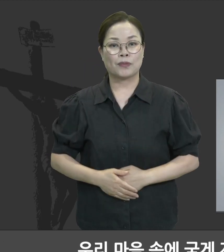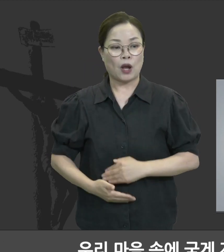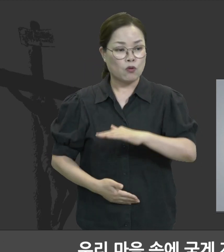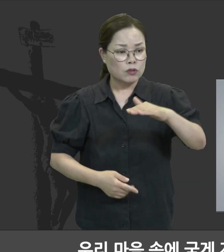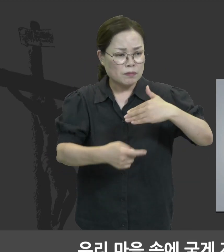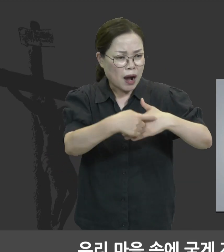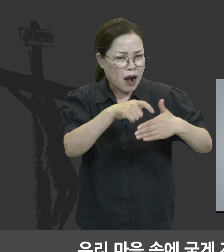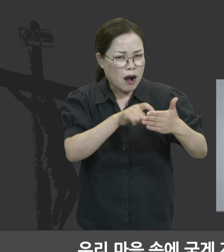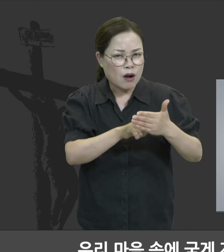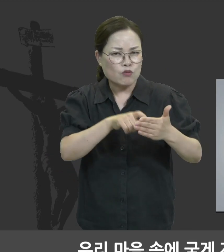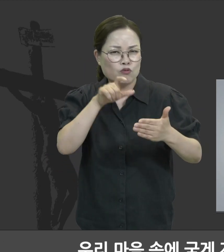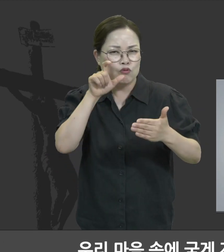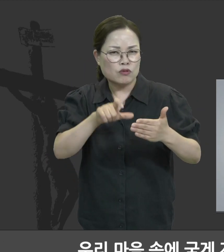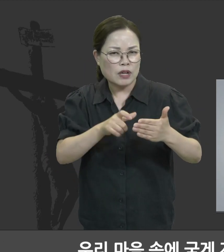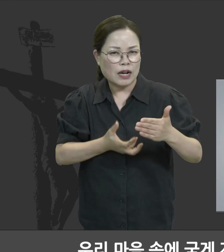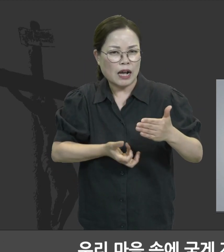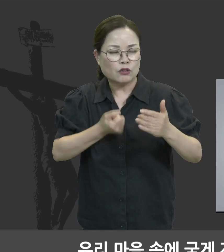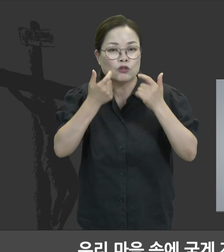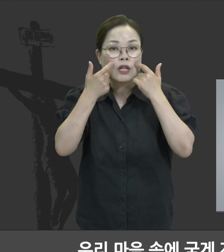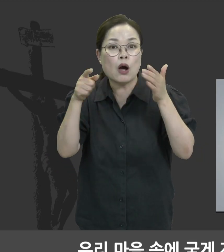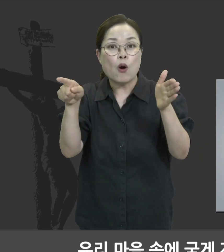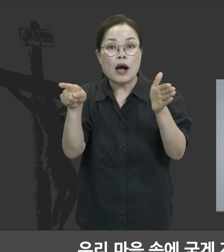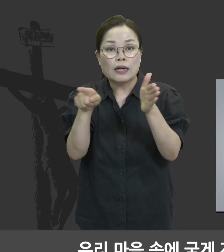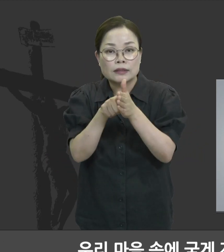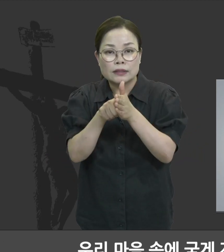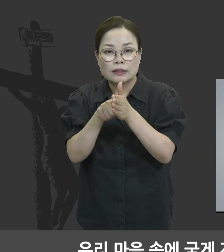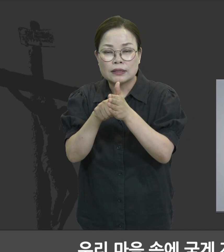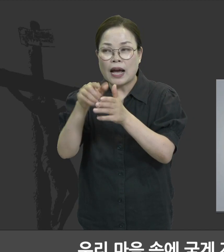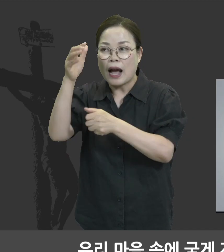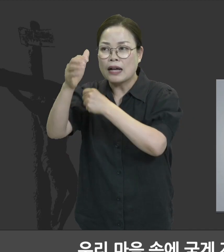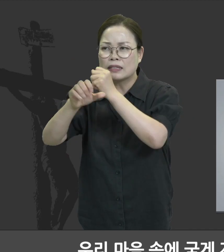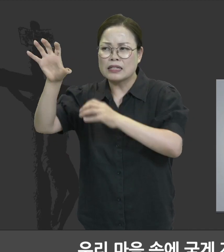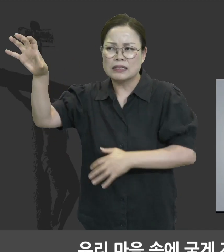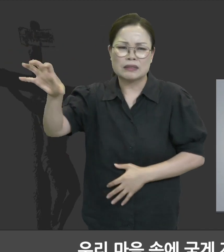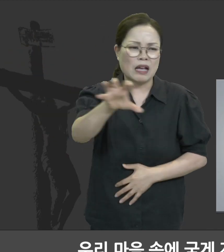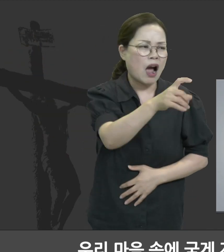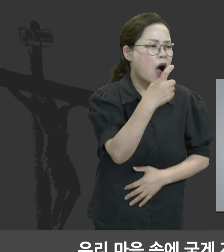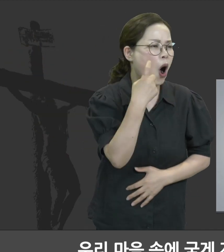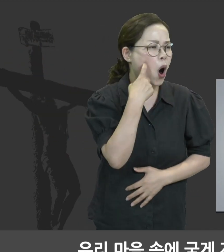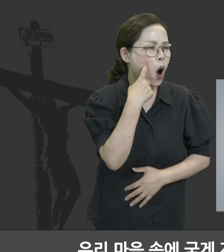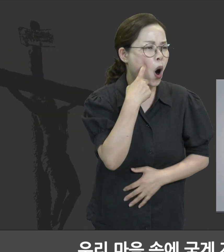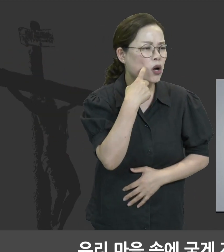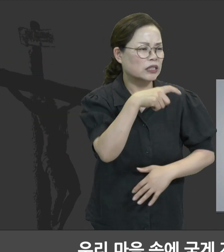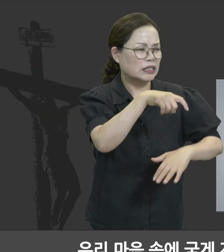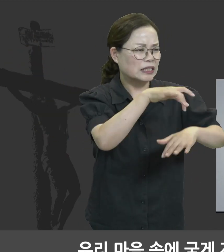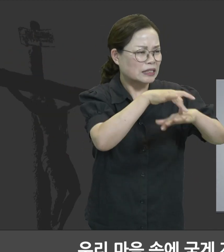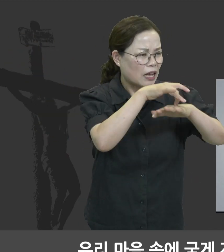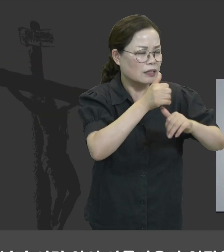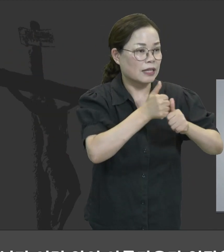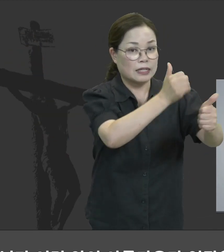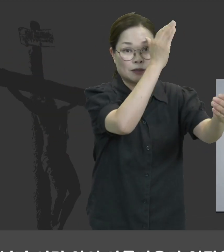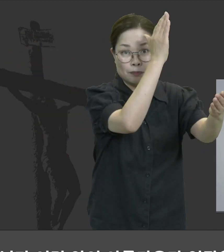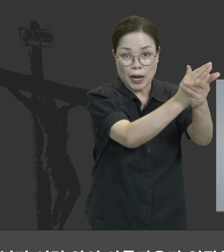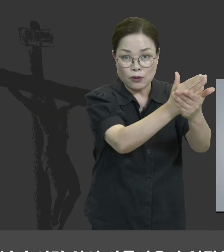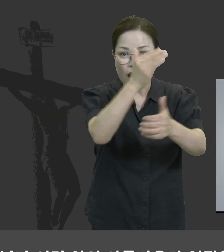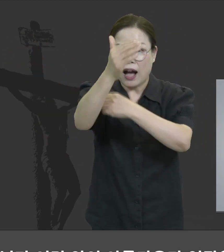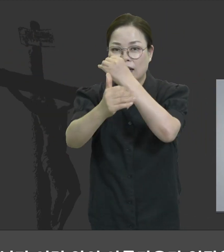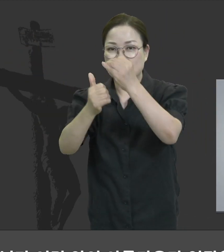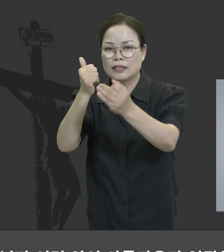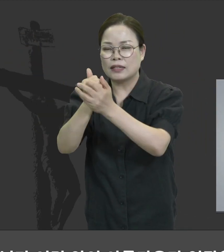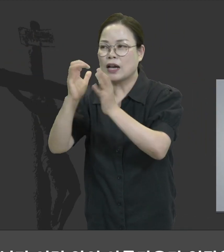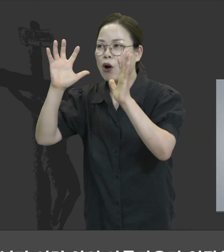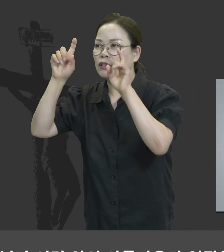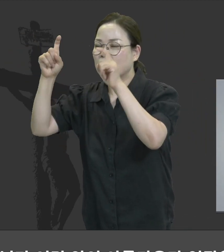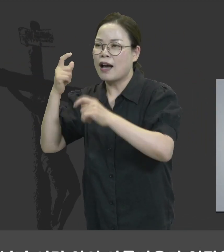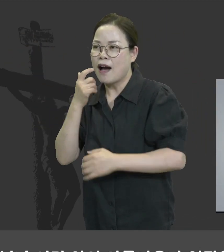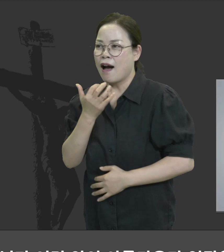우리 마음속에 굳게 자리 잡은 확신이 하나님을 흉내내는 거짓 모방자를 따르지 않고 하나님과 어린